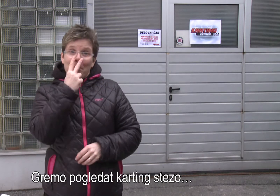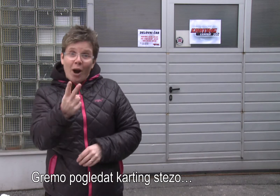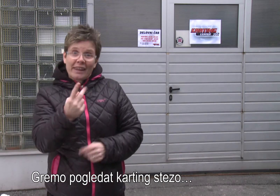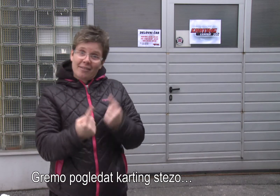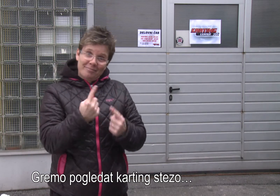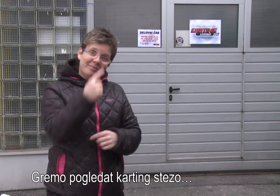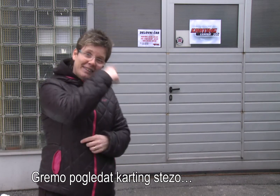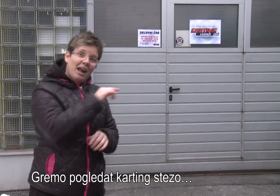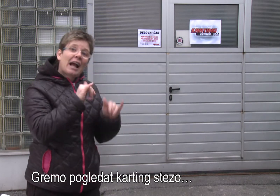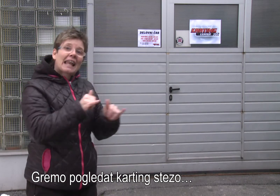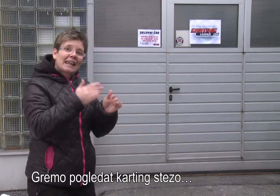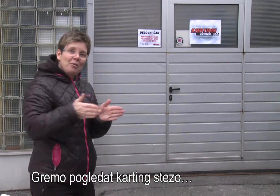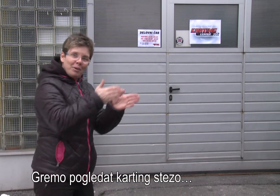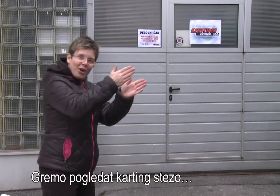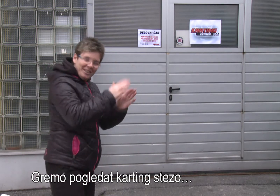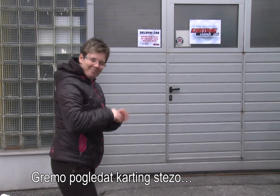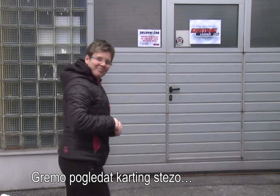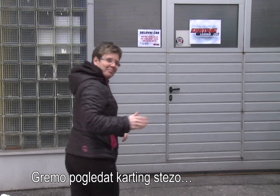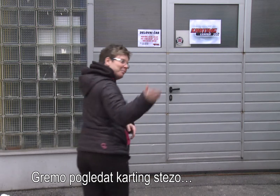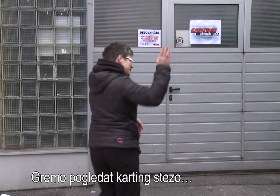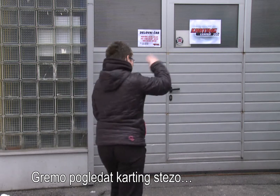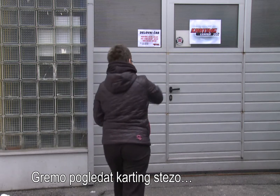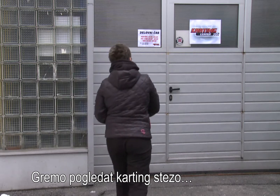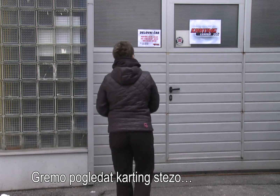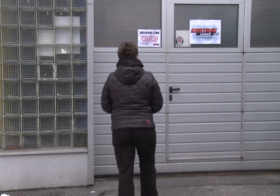Grama. Powiadę. Karty progi.